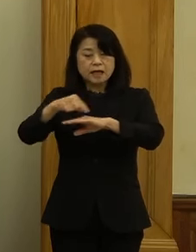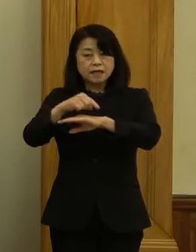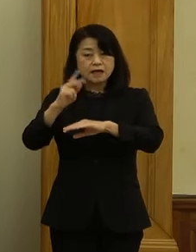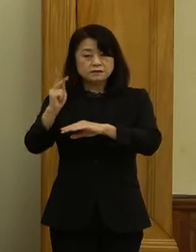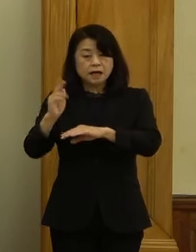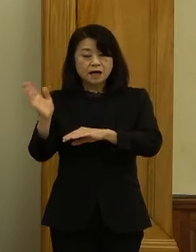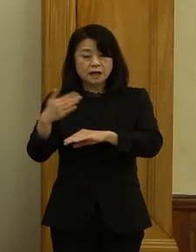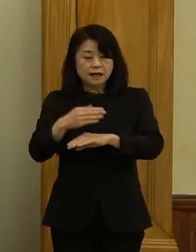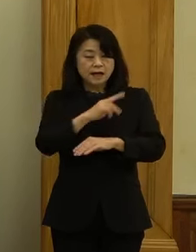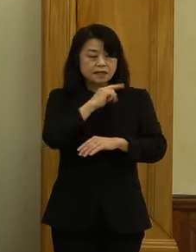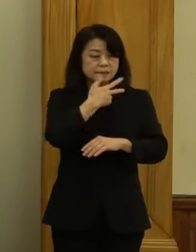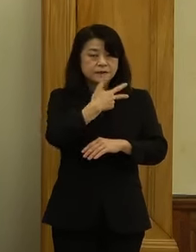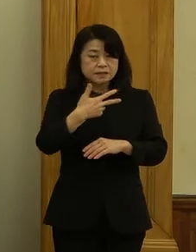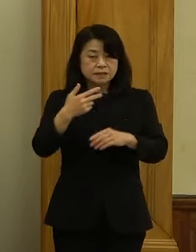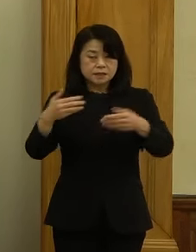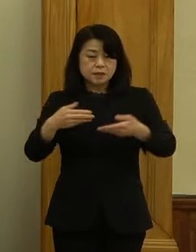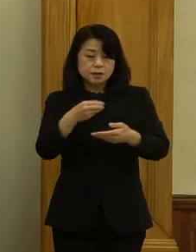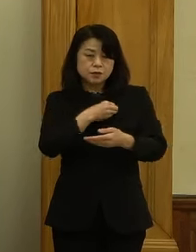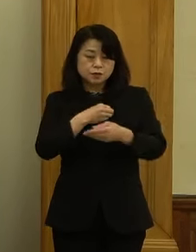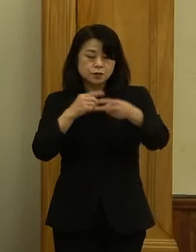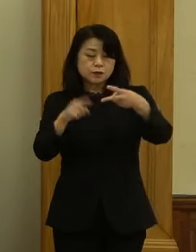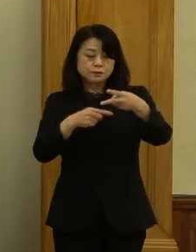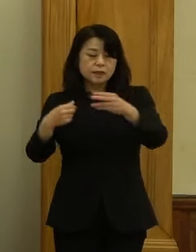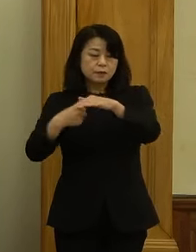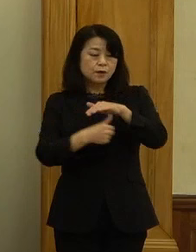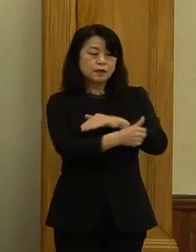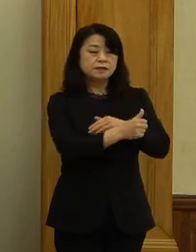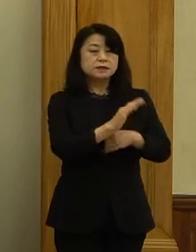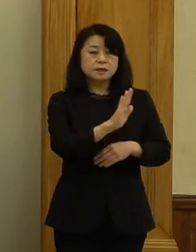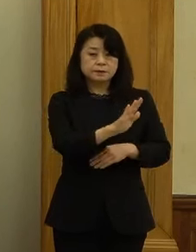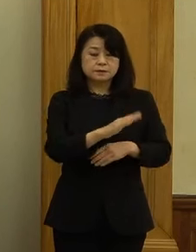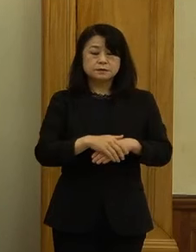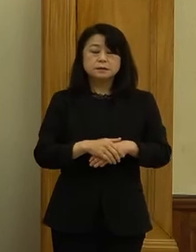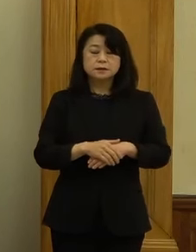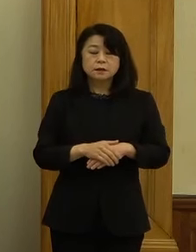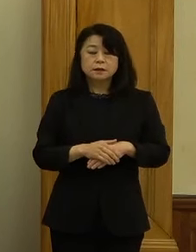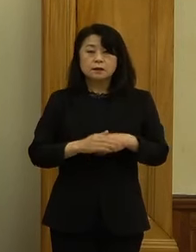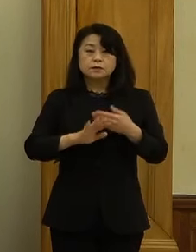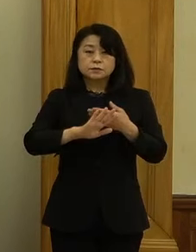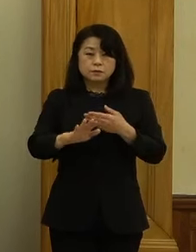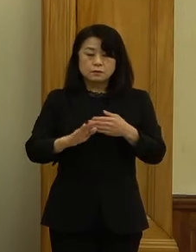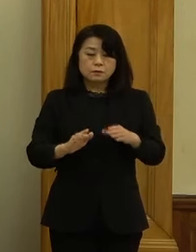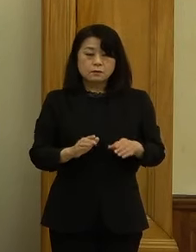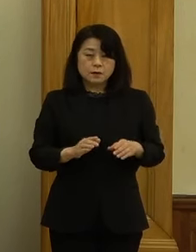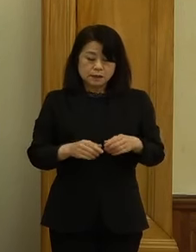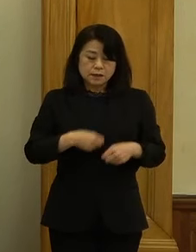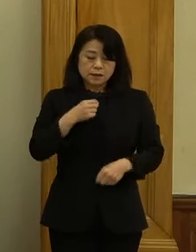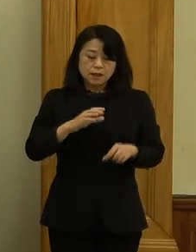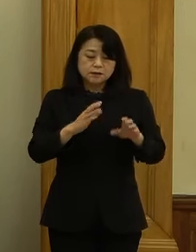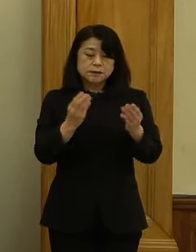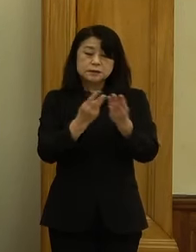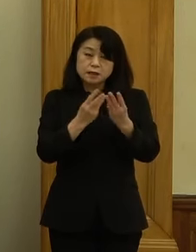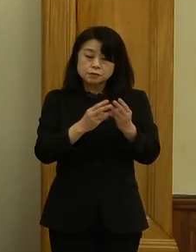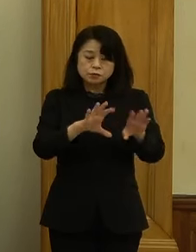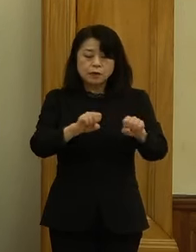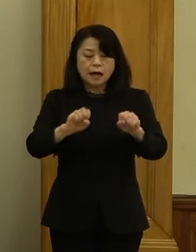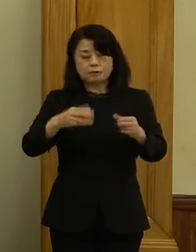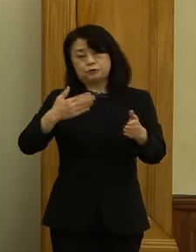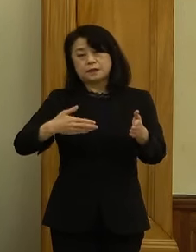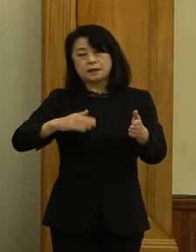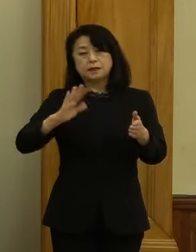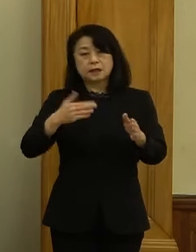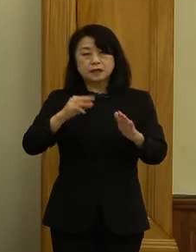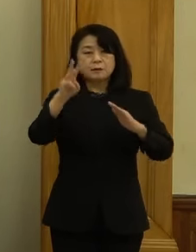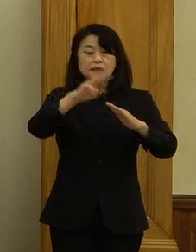計画化から秘密に職員2名を本日から派遣をいたしますえこの他正確な数は把握しておりませんが